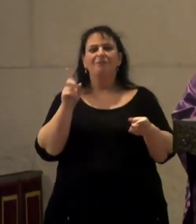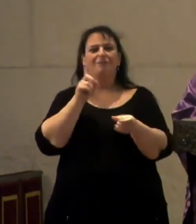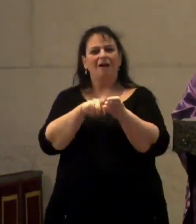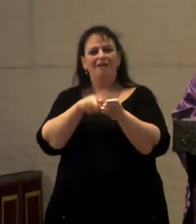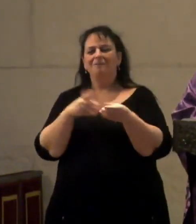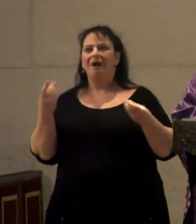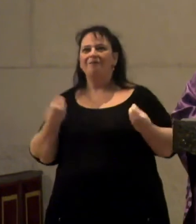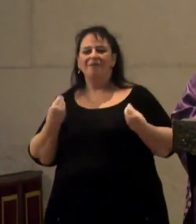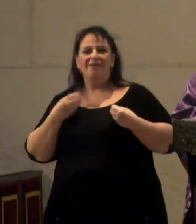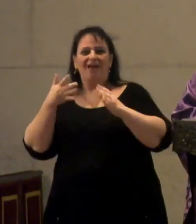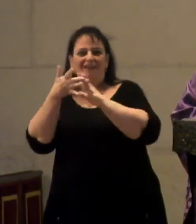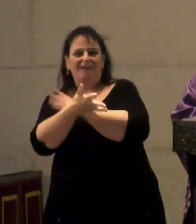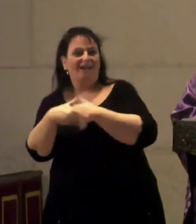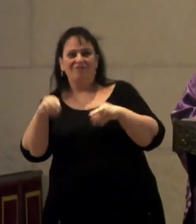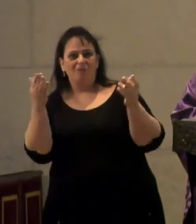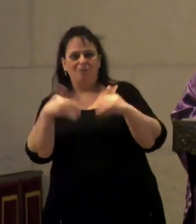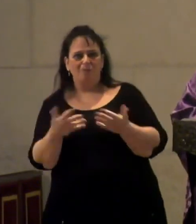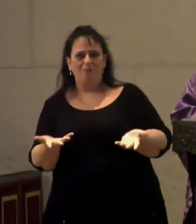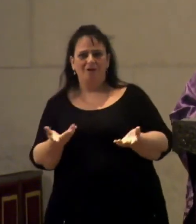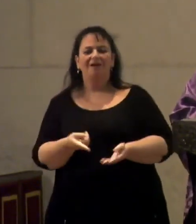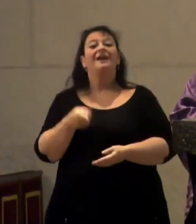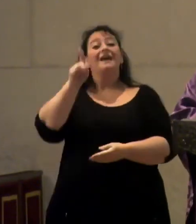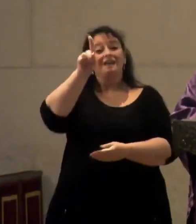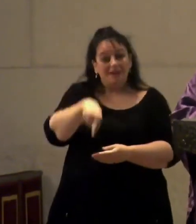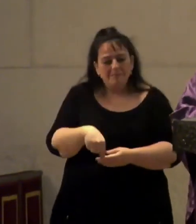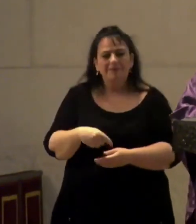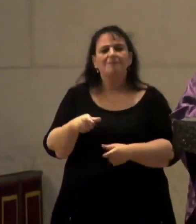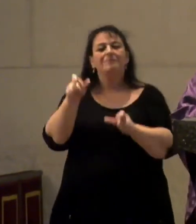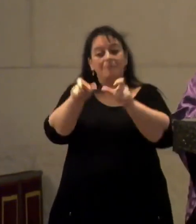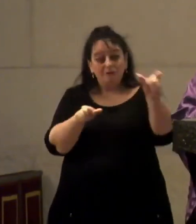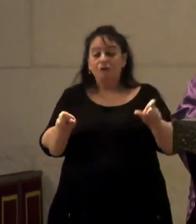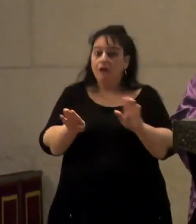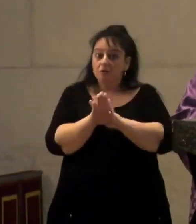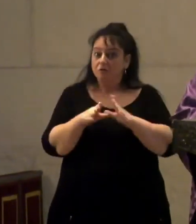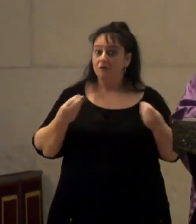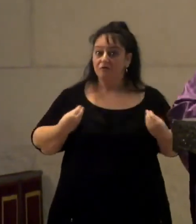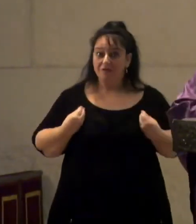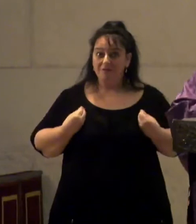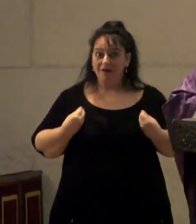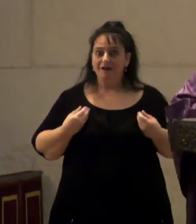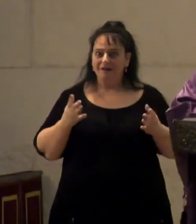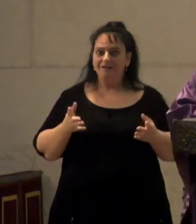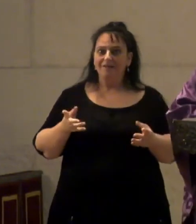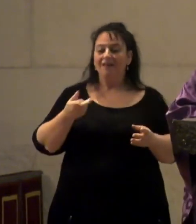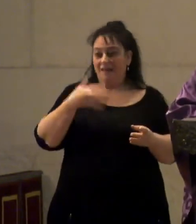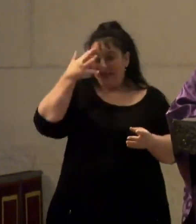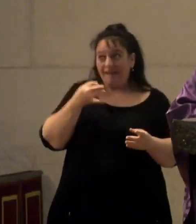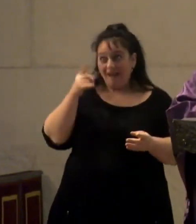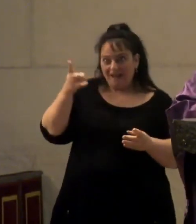termina. Y a su vez, el que está vivo y cree en mí, es decir,